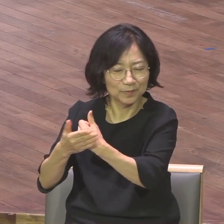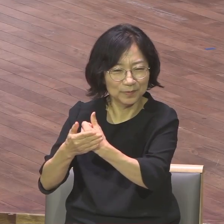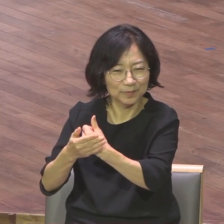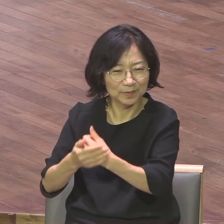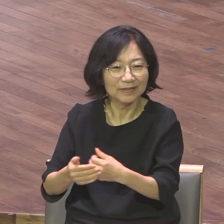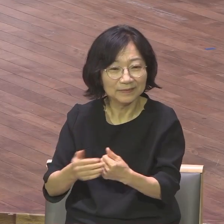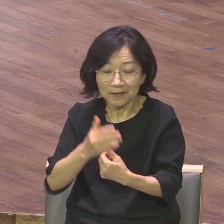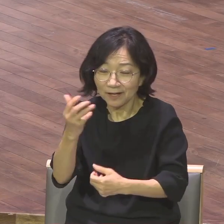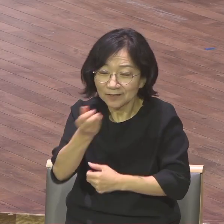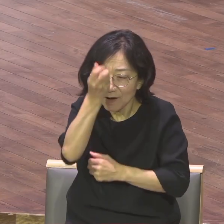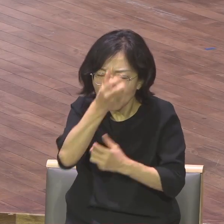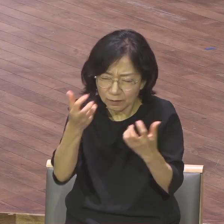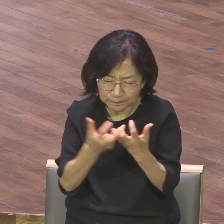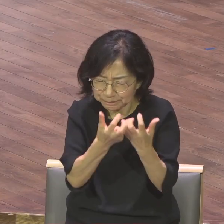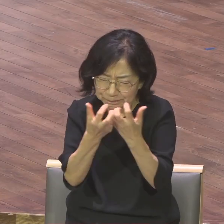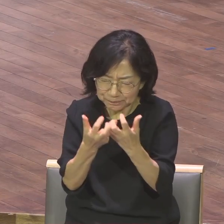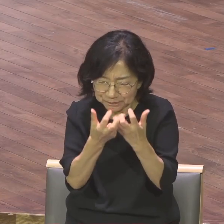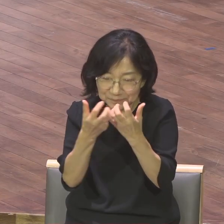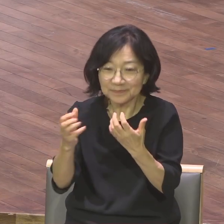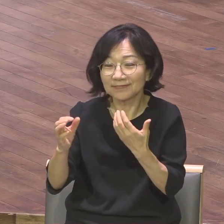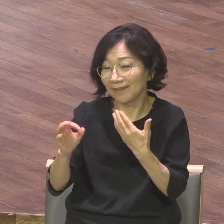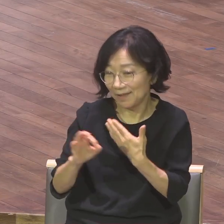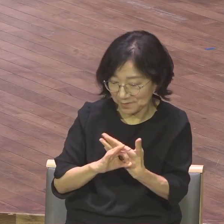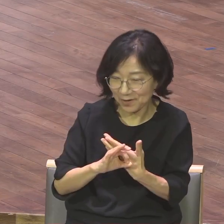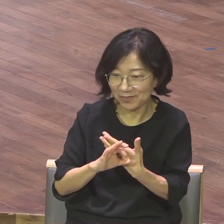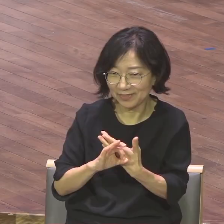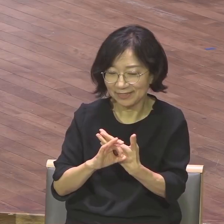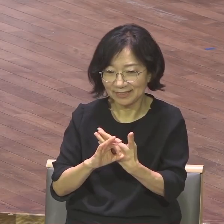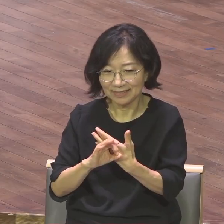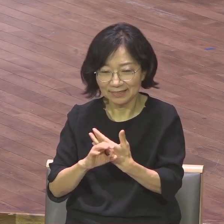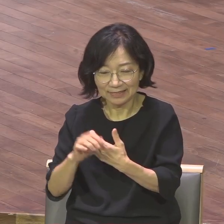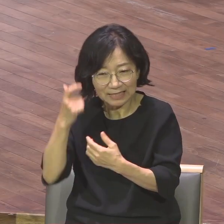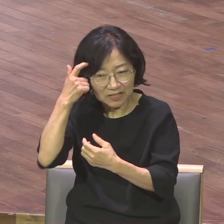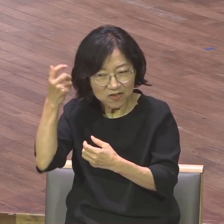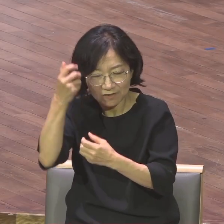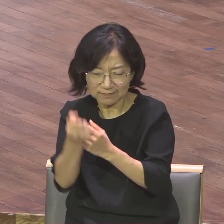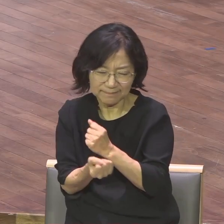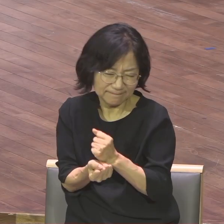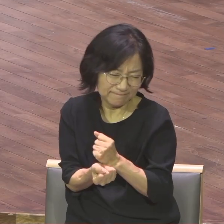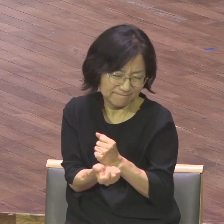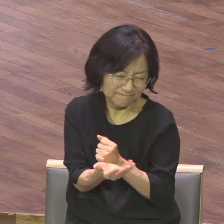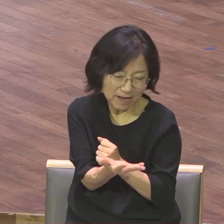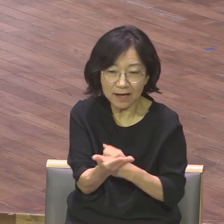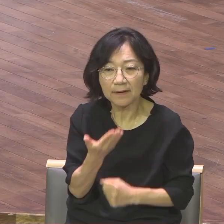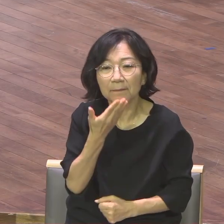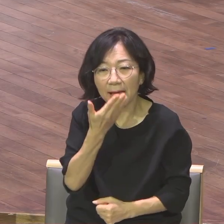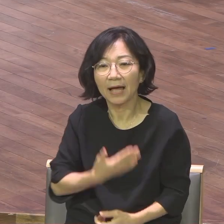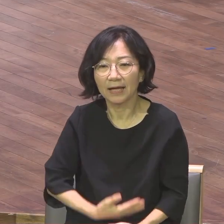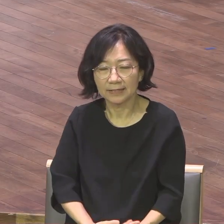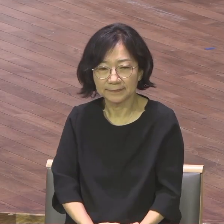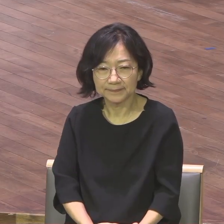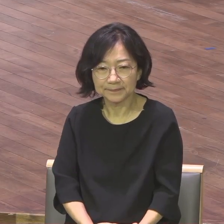성령 충만해지면요 놀라운 영향력 입히는 영적 큰 그릇이 되죠.